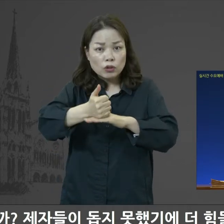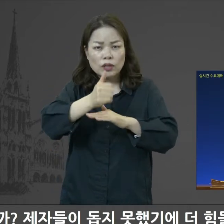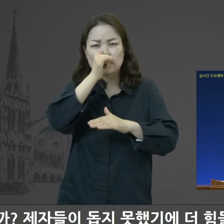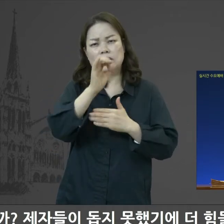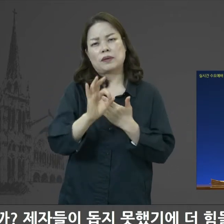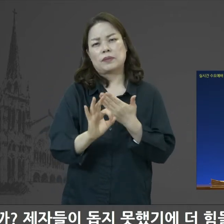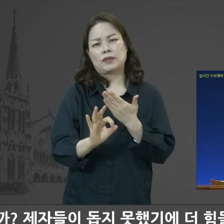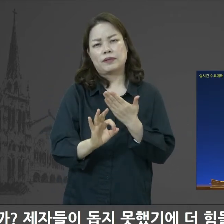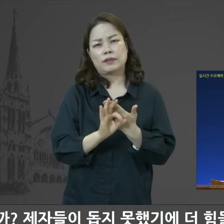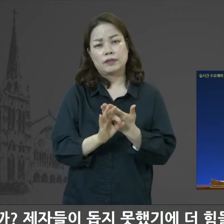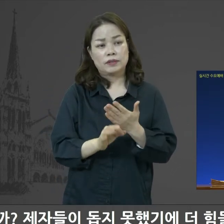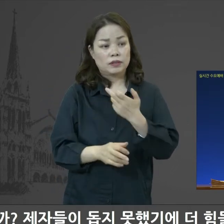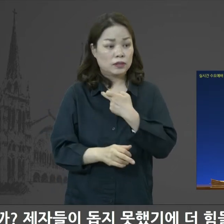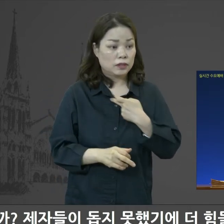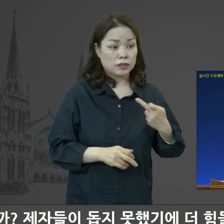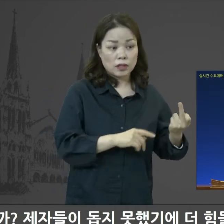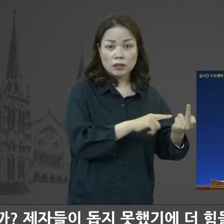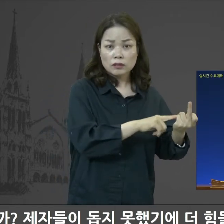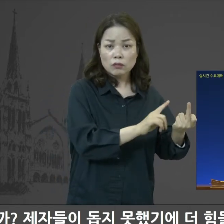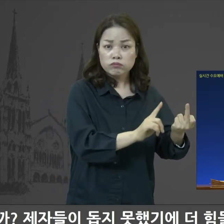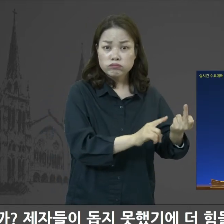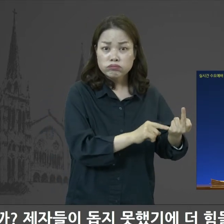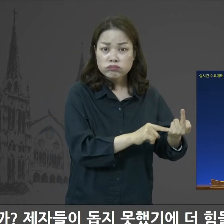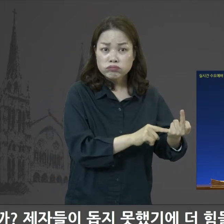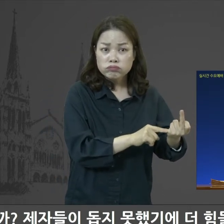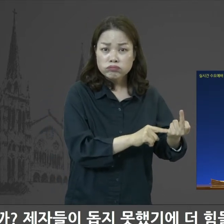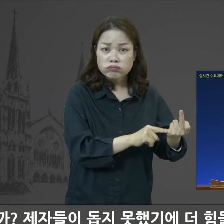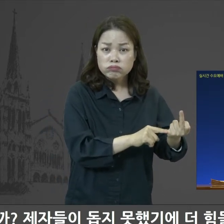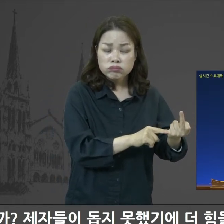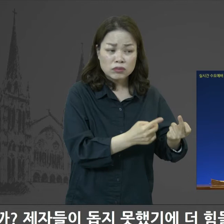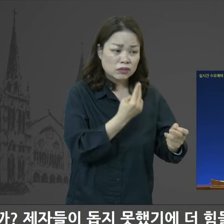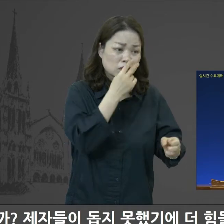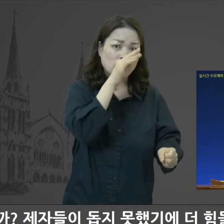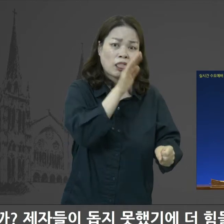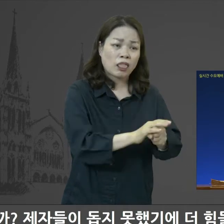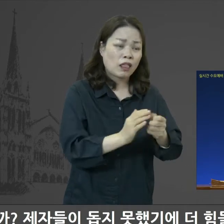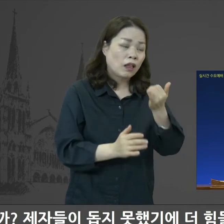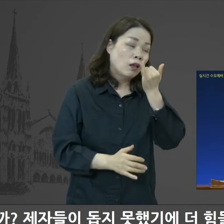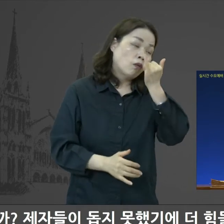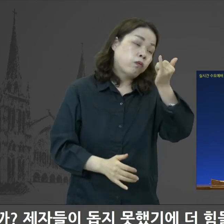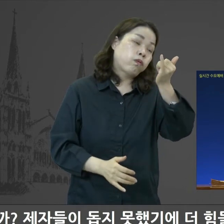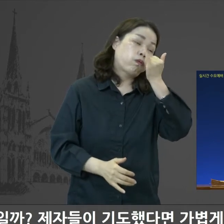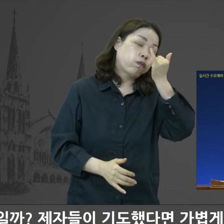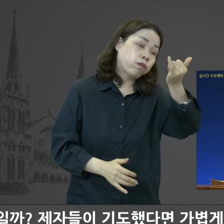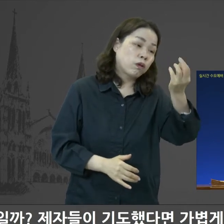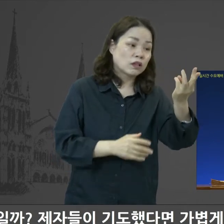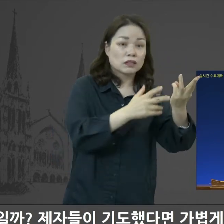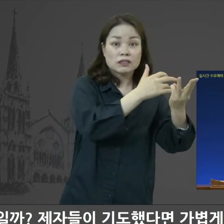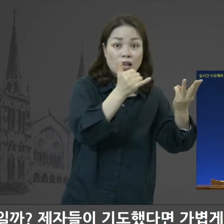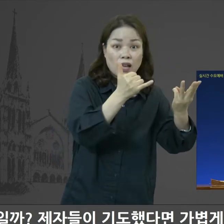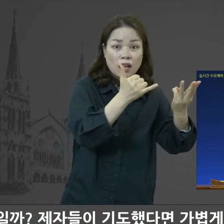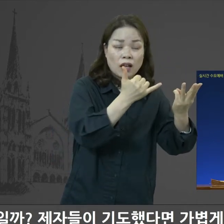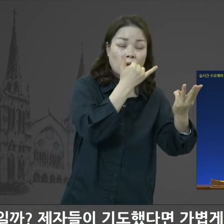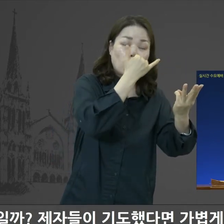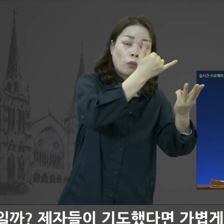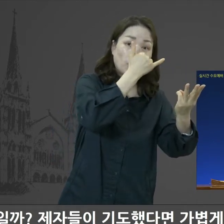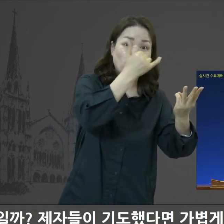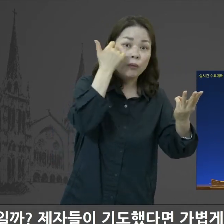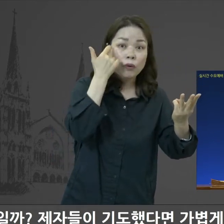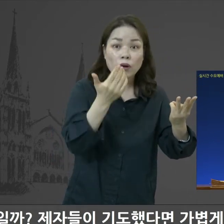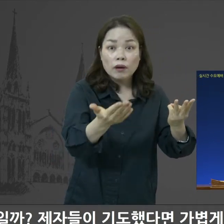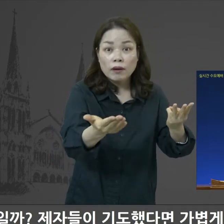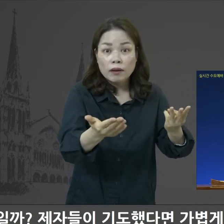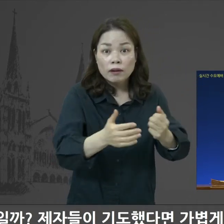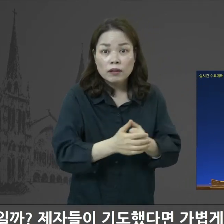나타난다면 제자들은 어떻게 그렇게 어처구니 없이 잠만 자고 있을 수 있었을까요?